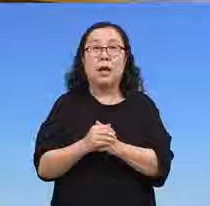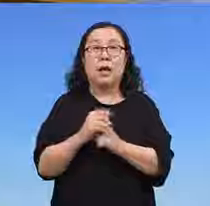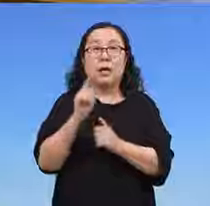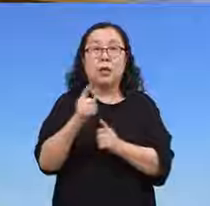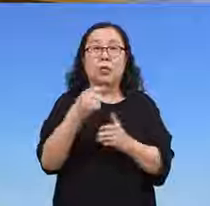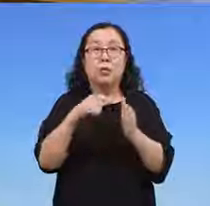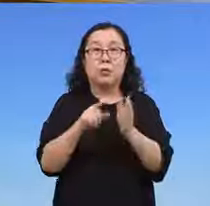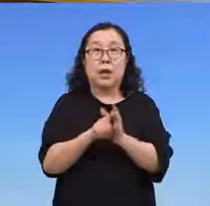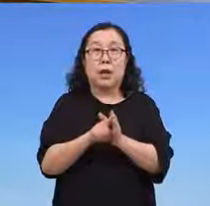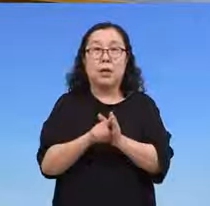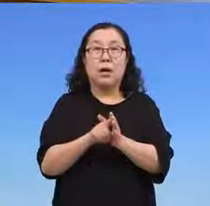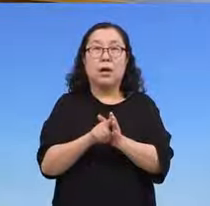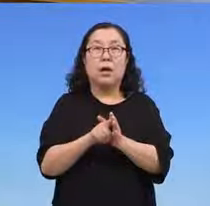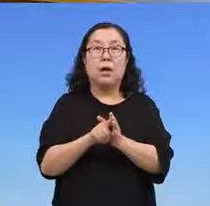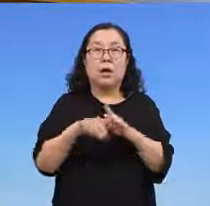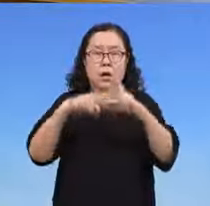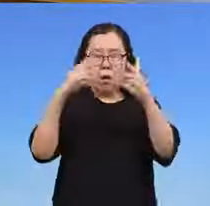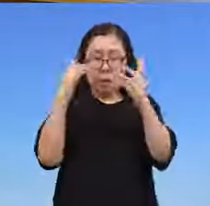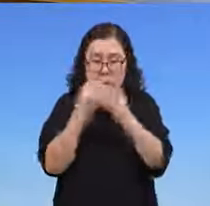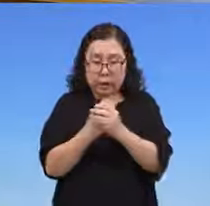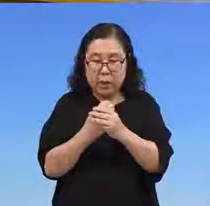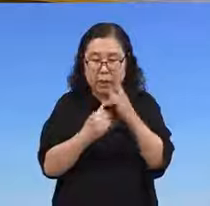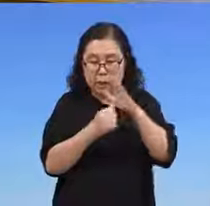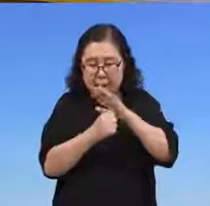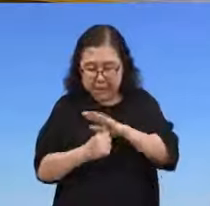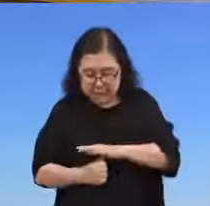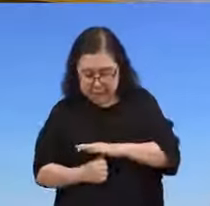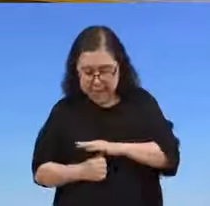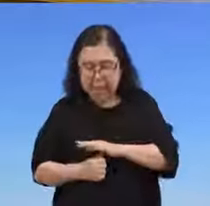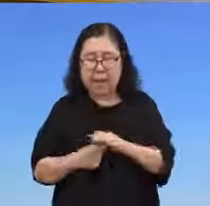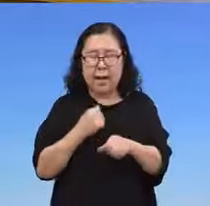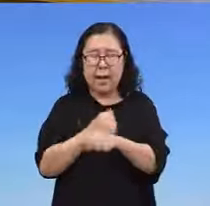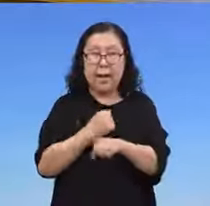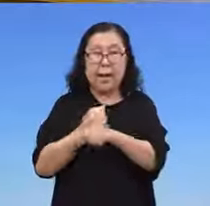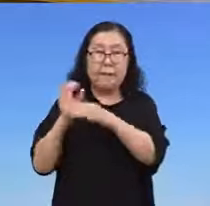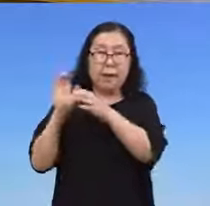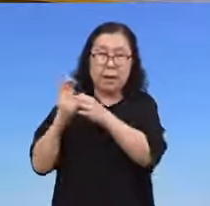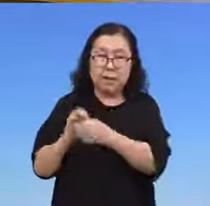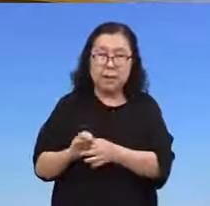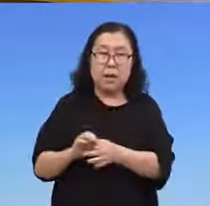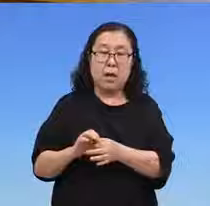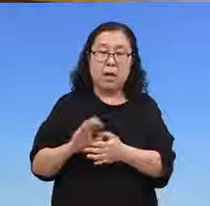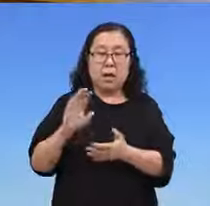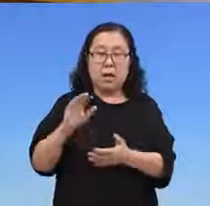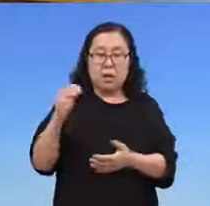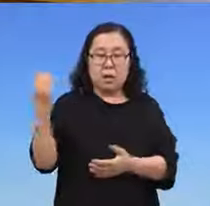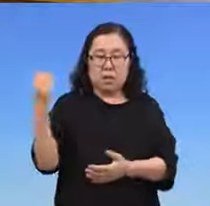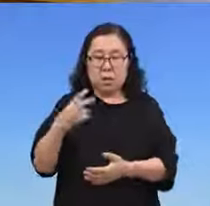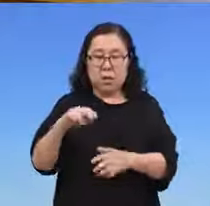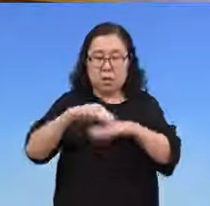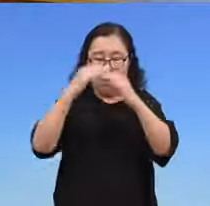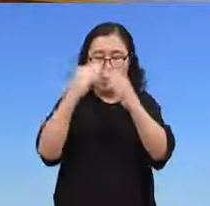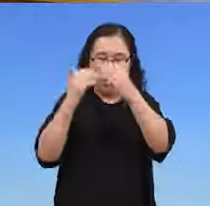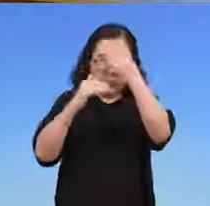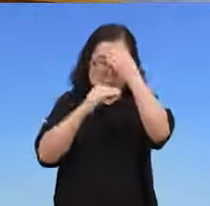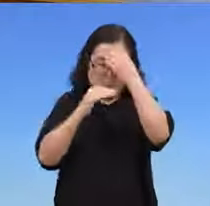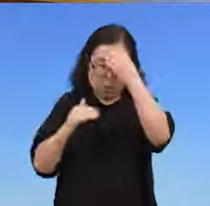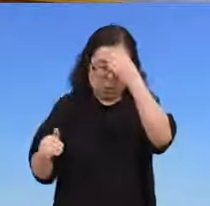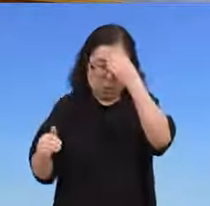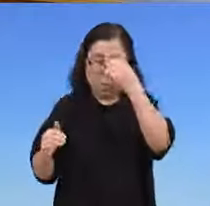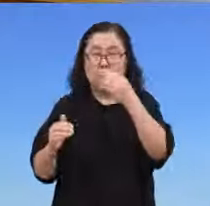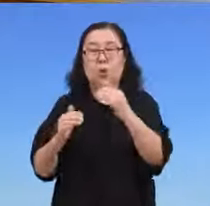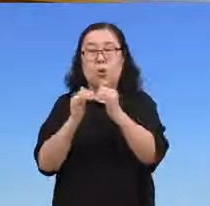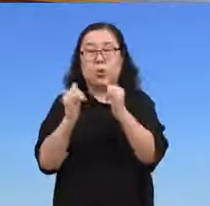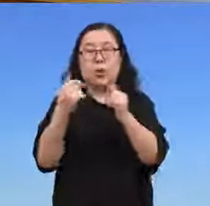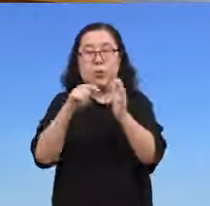이렇습니다. 이것을 위하여 온전히 인내하면서 그리고 모든 성도들을 위하여 간구하면서